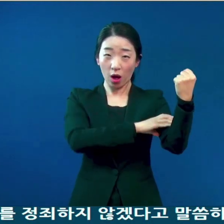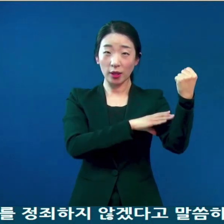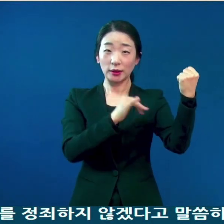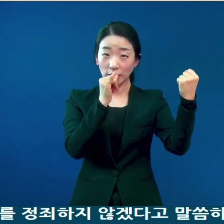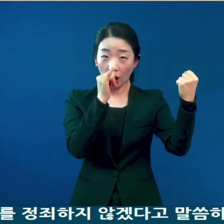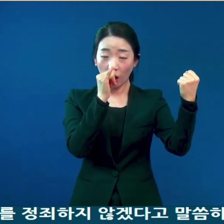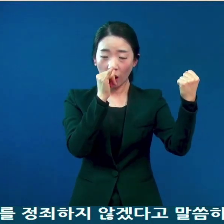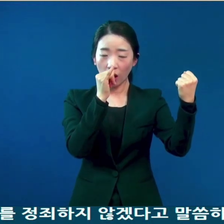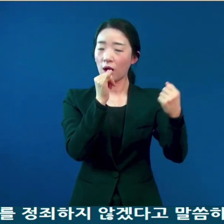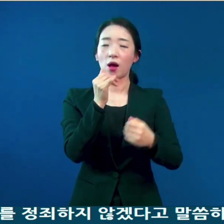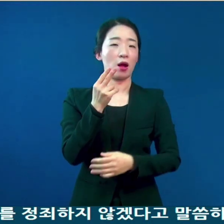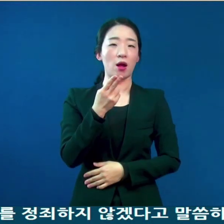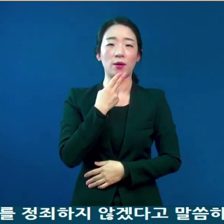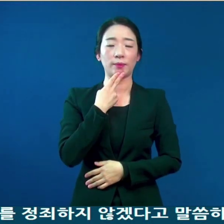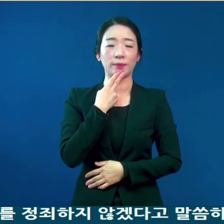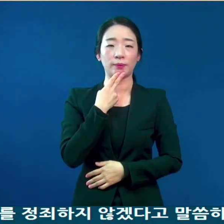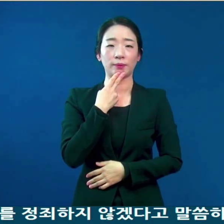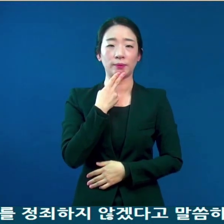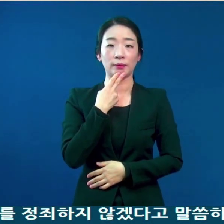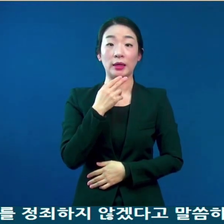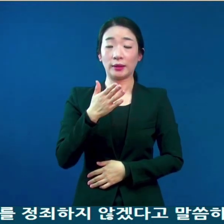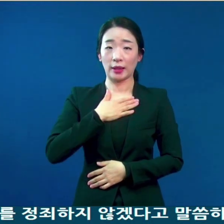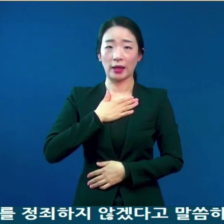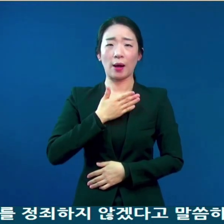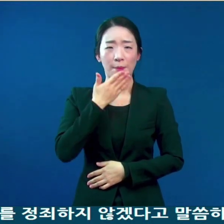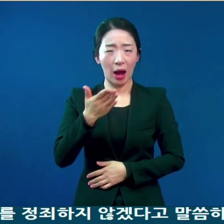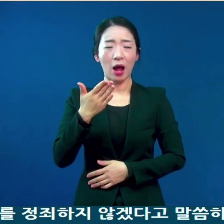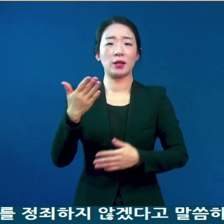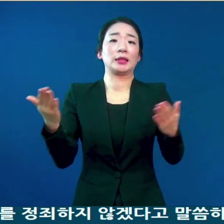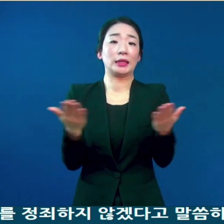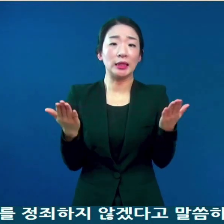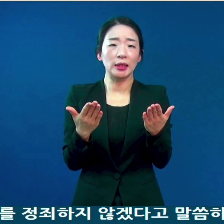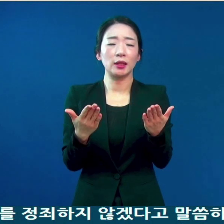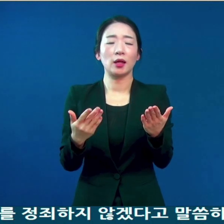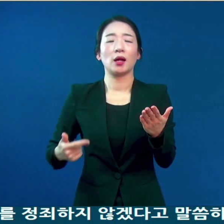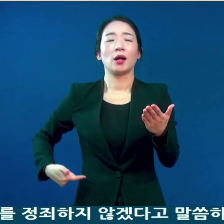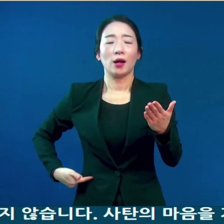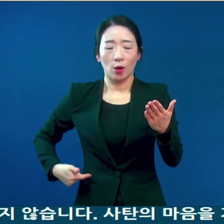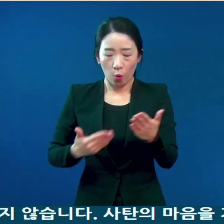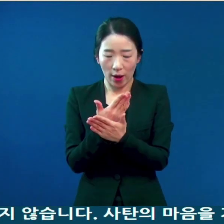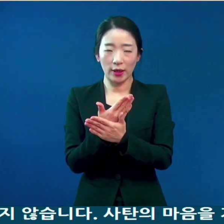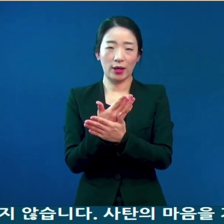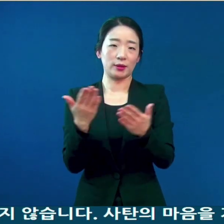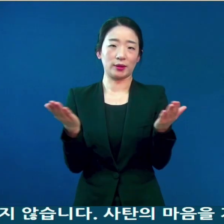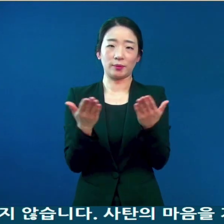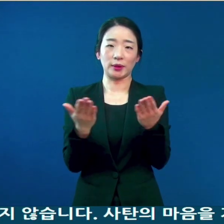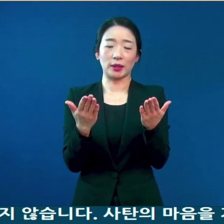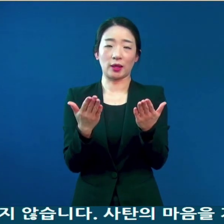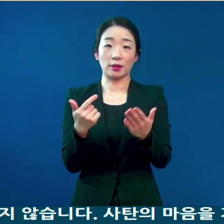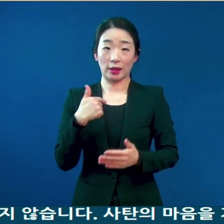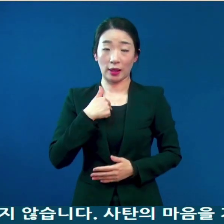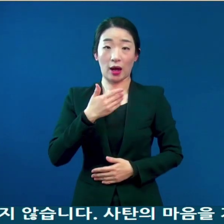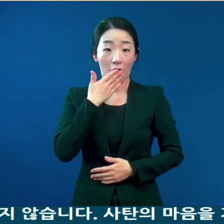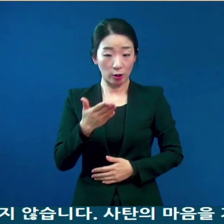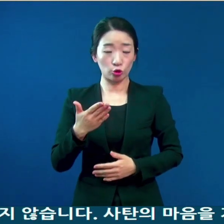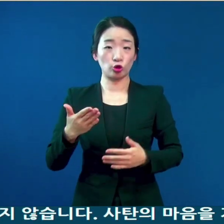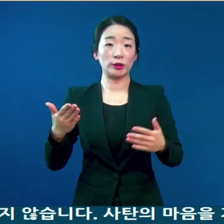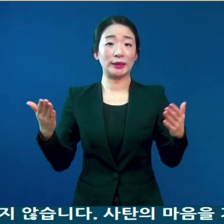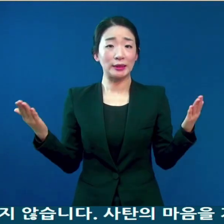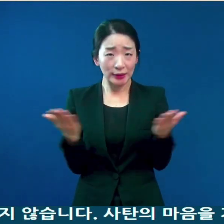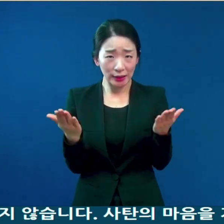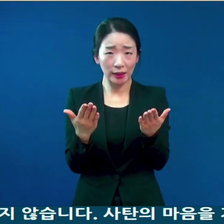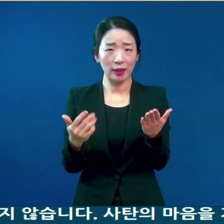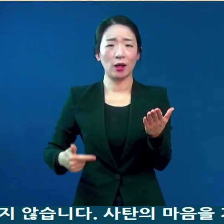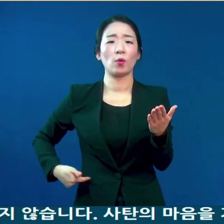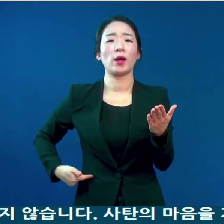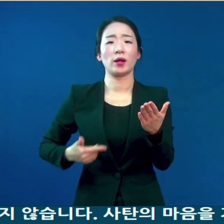일이 있다면 내가 할 수 있는 일은 통회하는 겁니다. 이 통회 회개와 함께 하나님